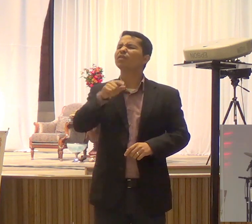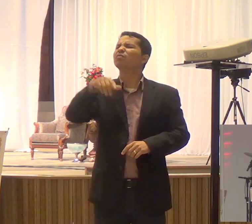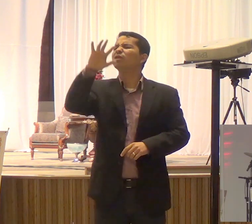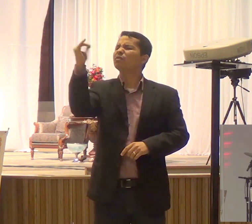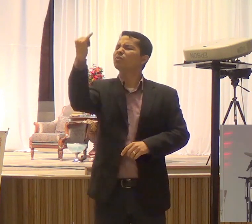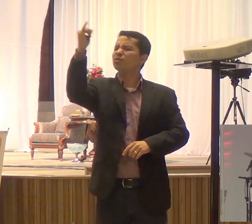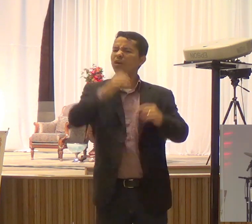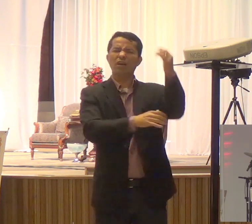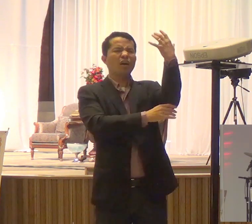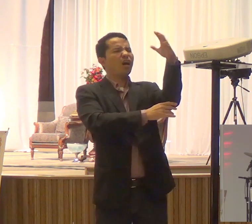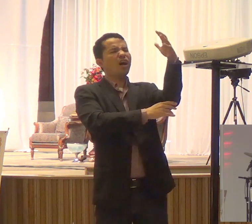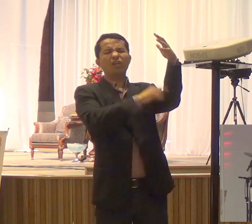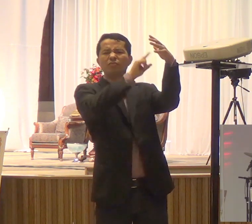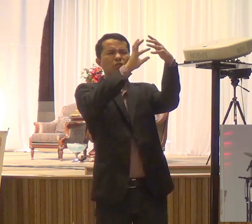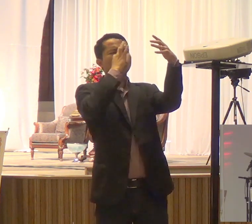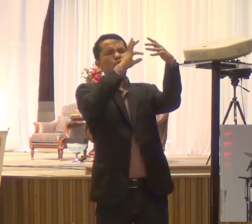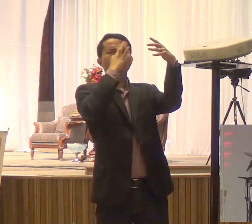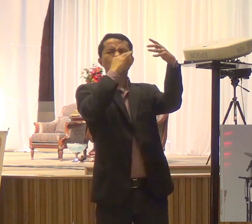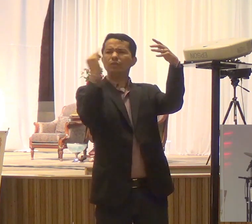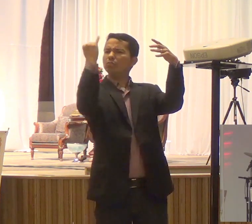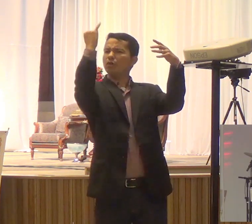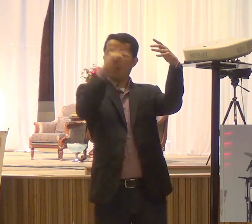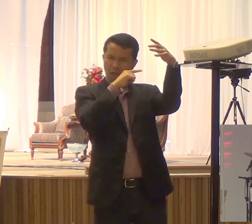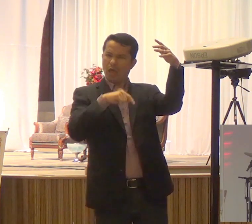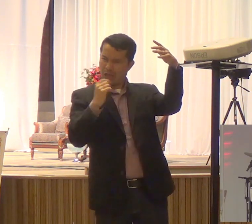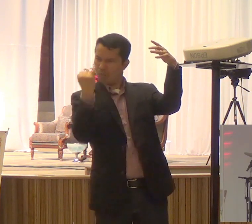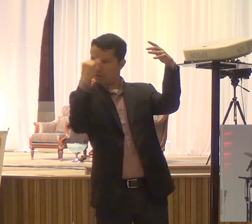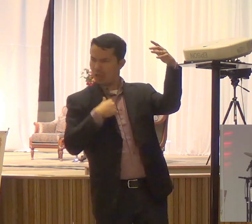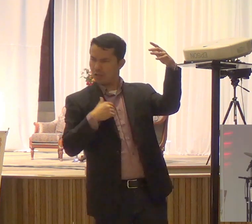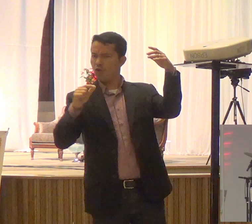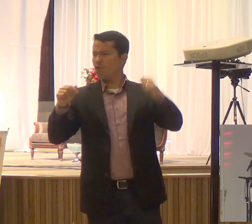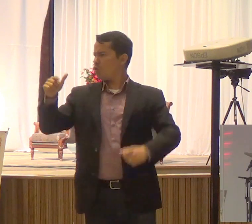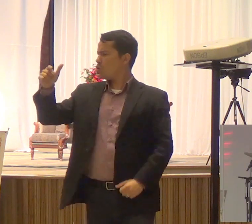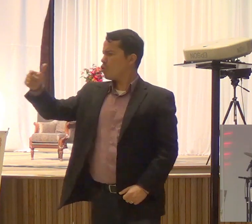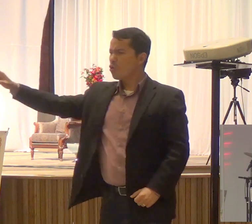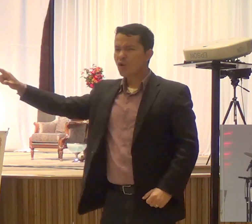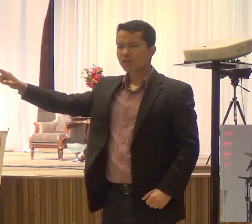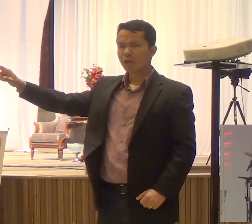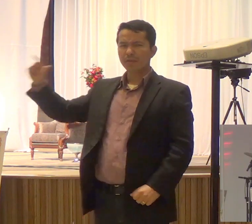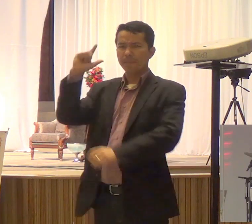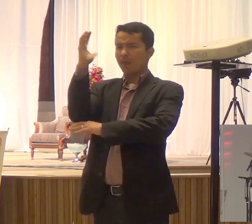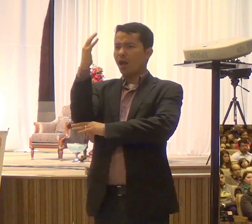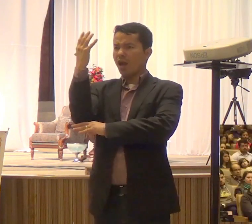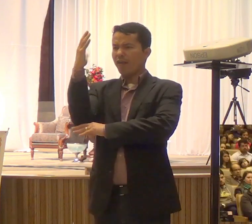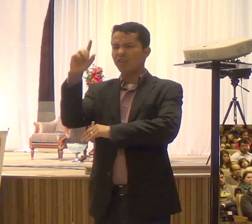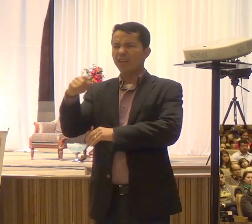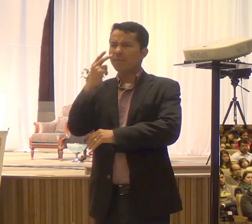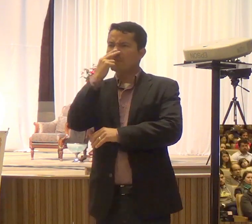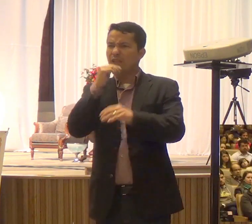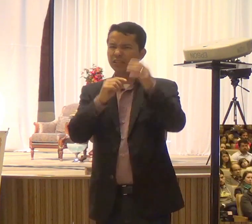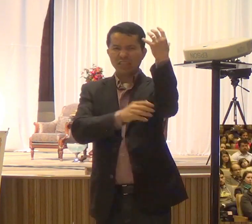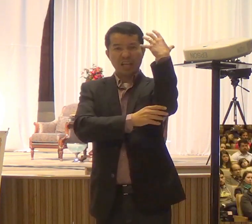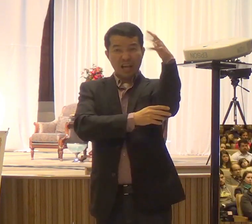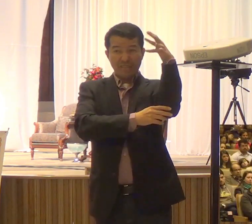do que qualquer outra árvore? Ou do que o sarmento? E para quem não sabe, sarmento é um galinho mais fino